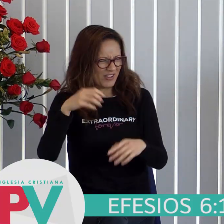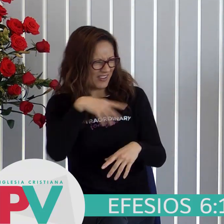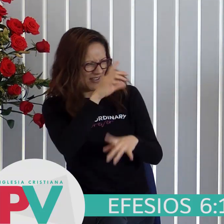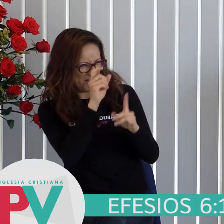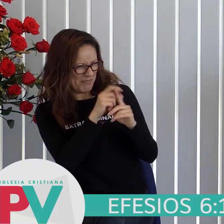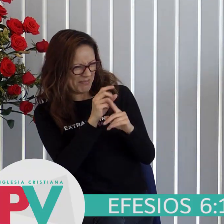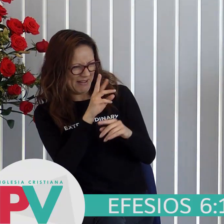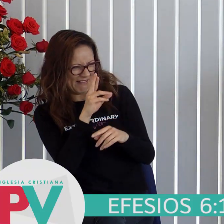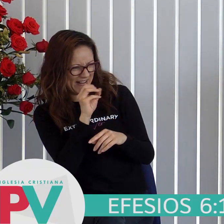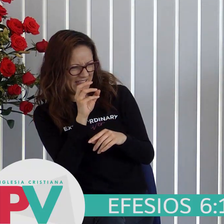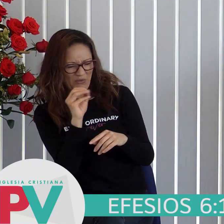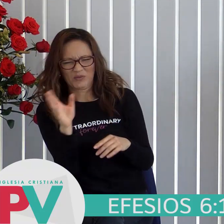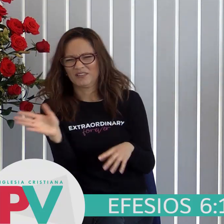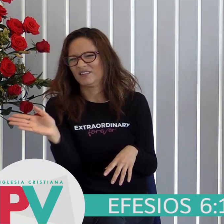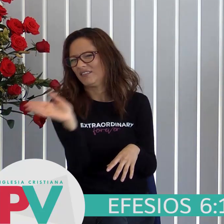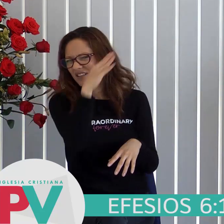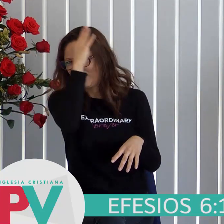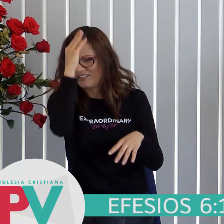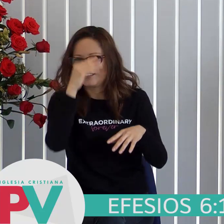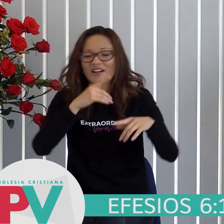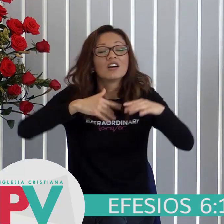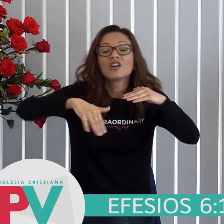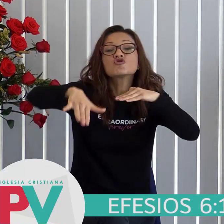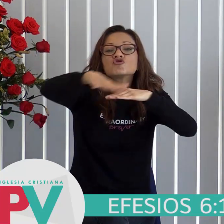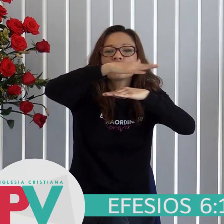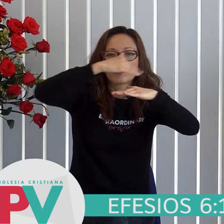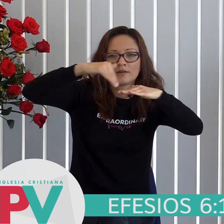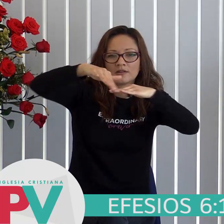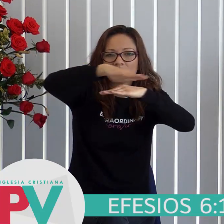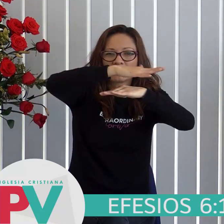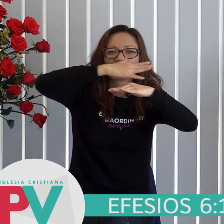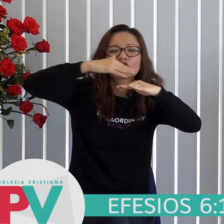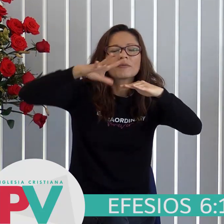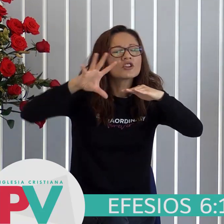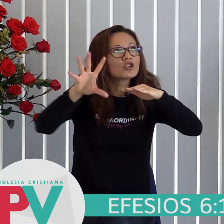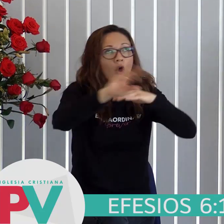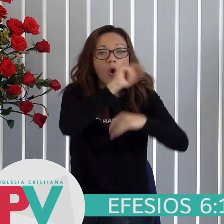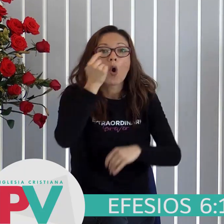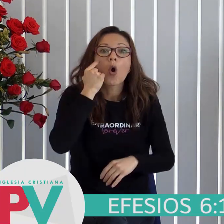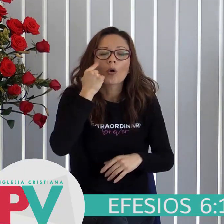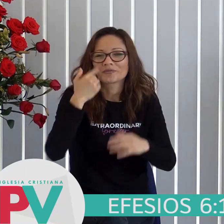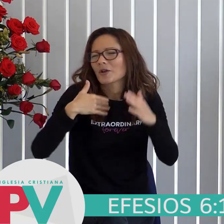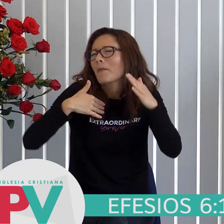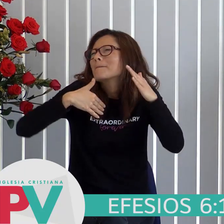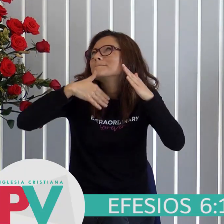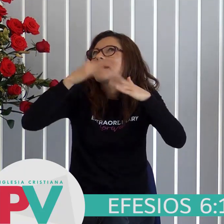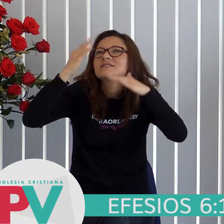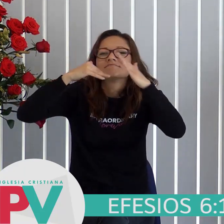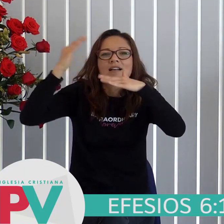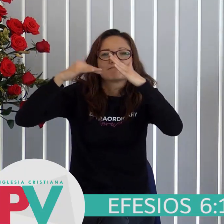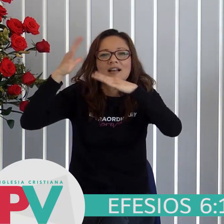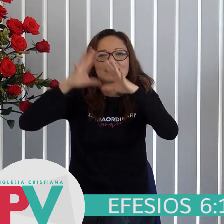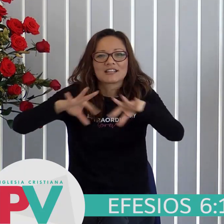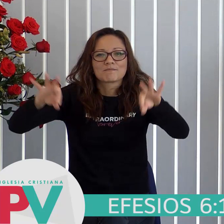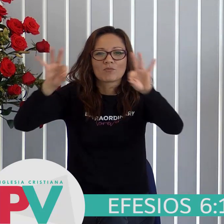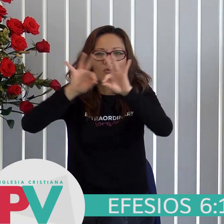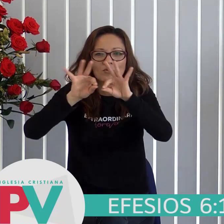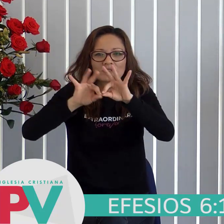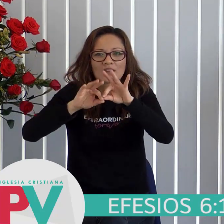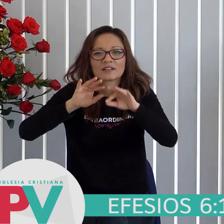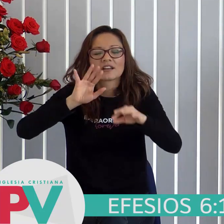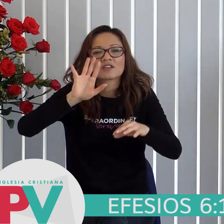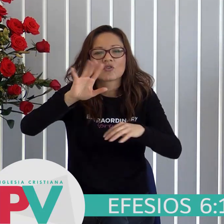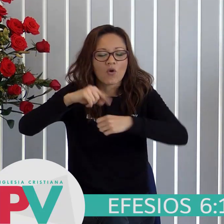hay versiones que hablan más extraño. Sobre todo, ojo, o sea, miren lo más importante, tomen